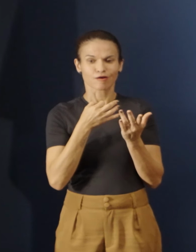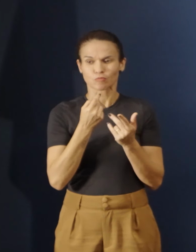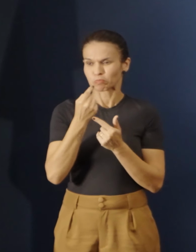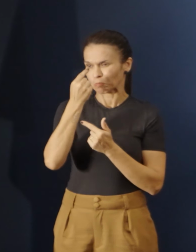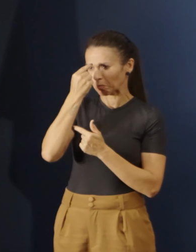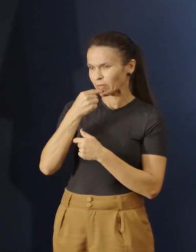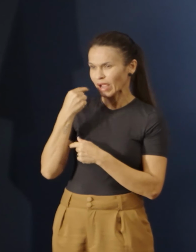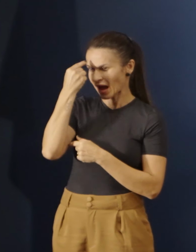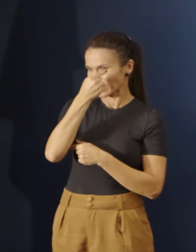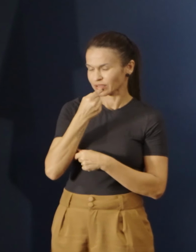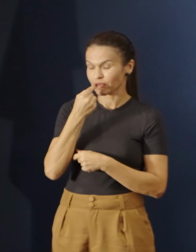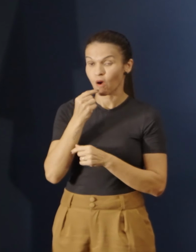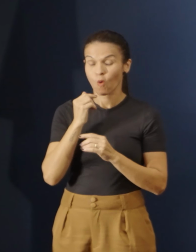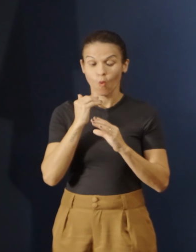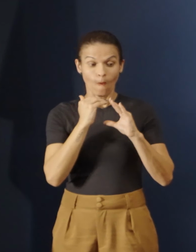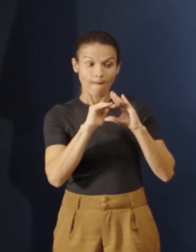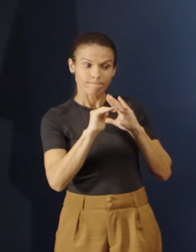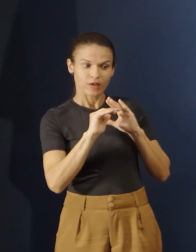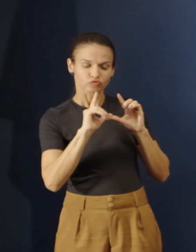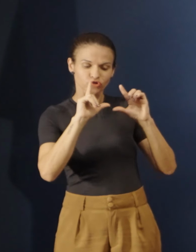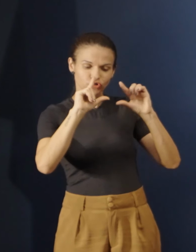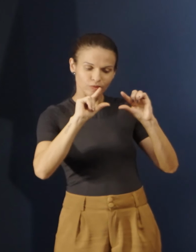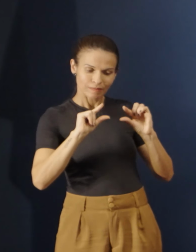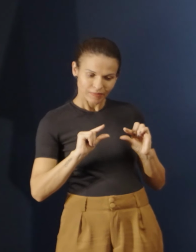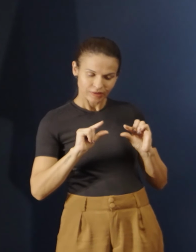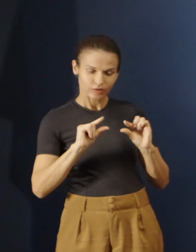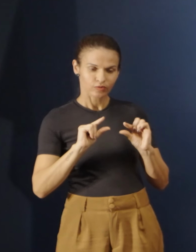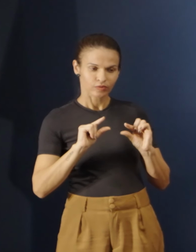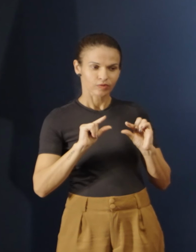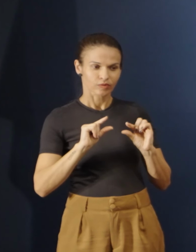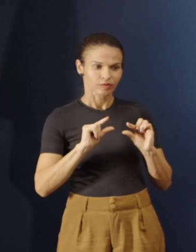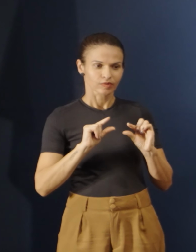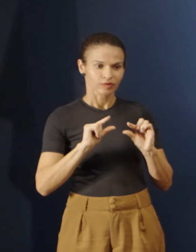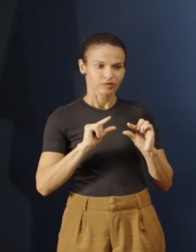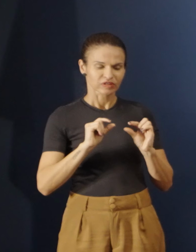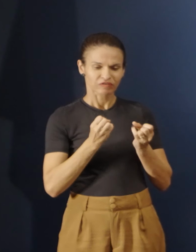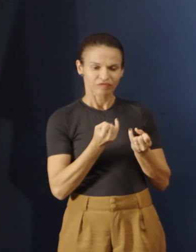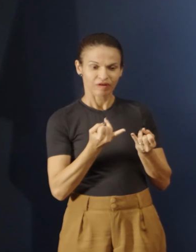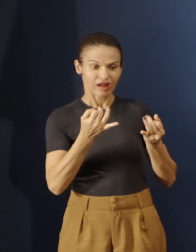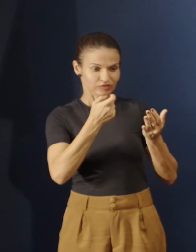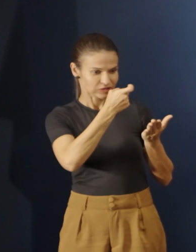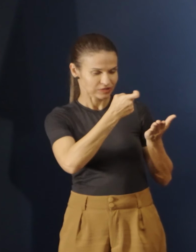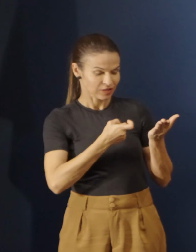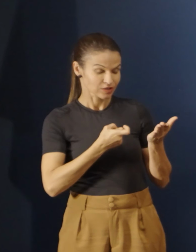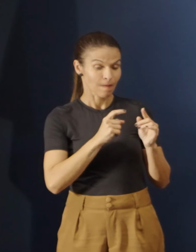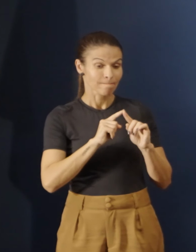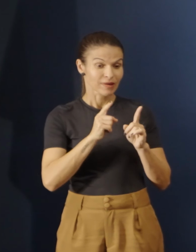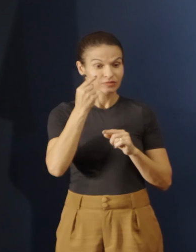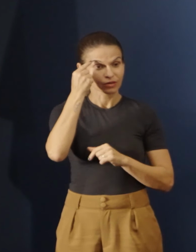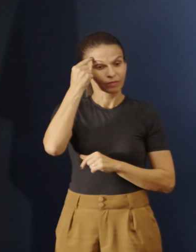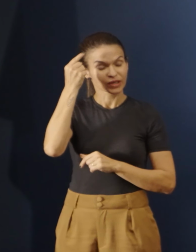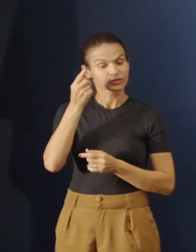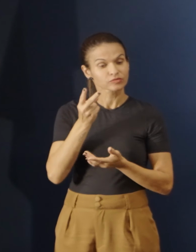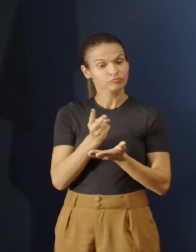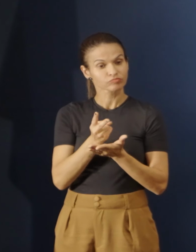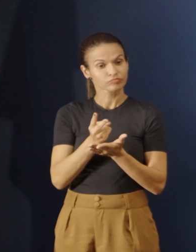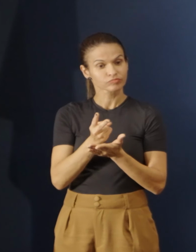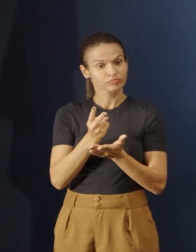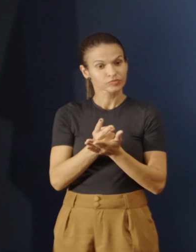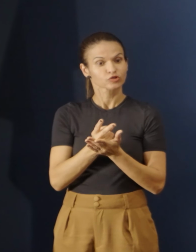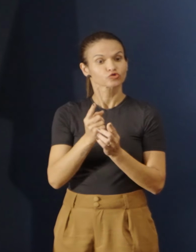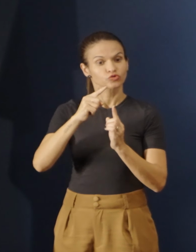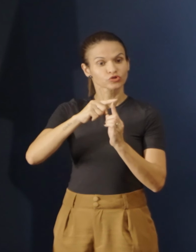vezes. Agora, o e-mail, ele diminui muito o quantitativo de texto, mas eu acho que ele não mantém elementos do